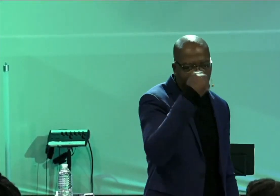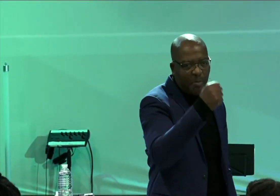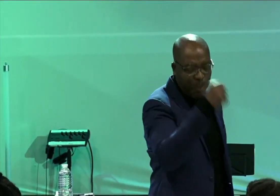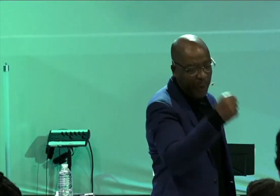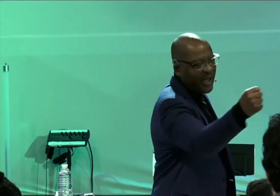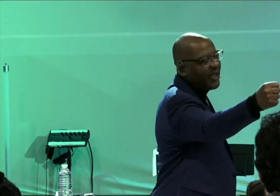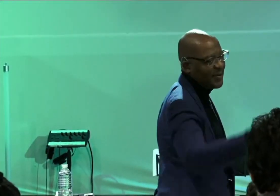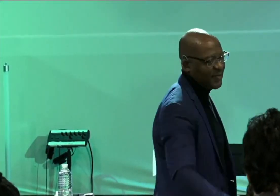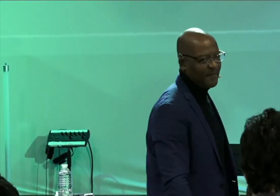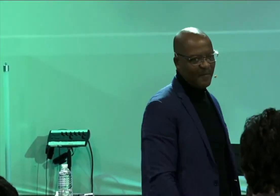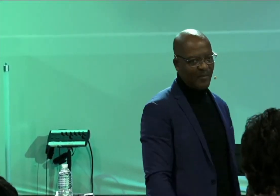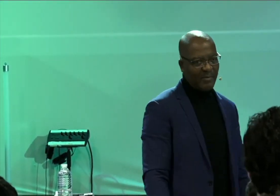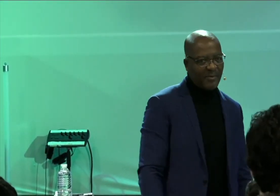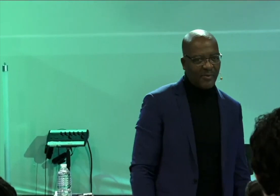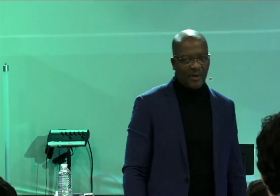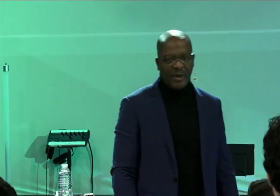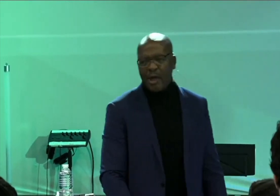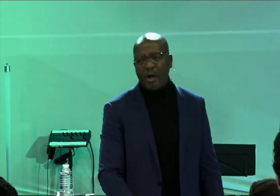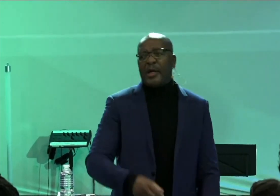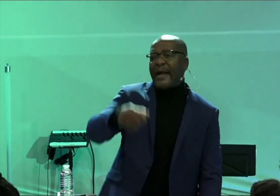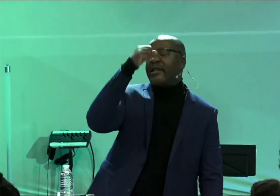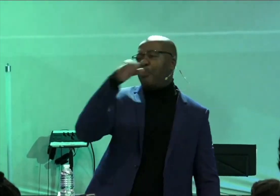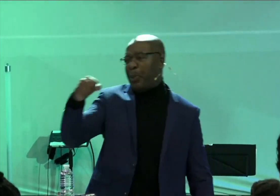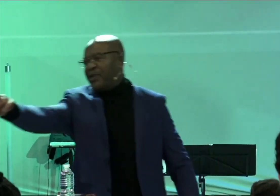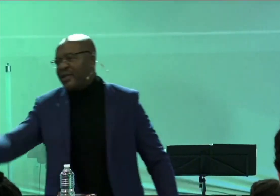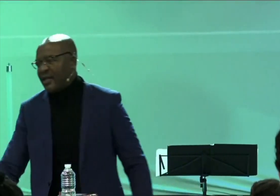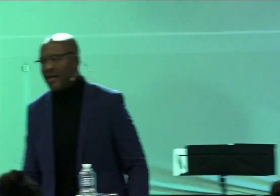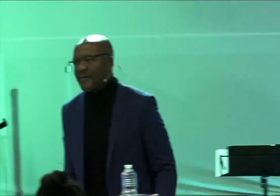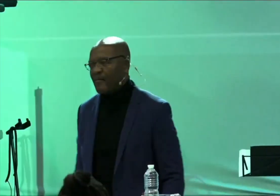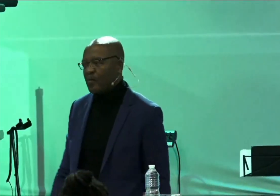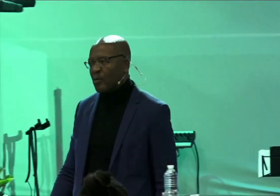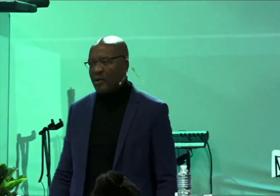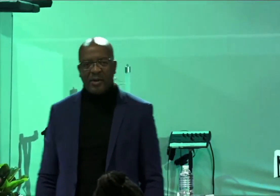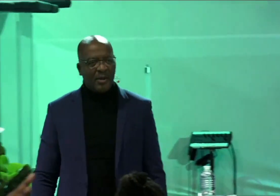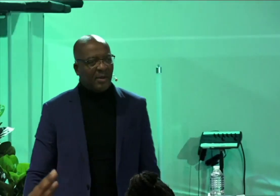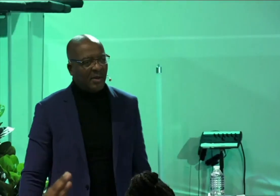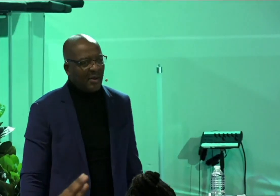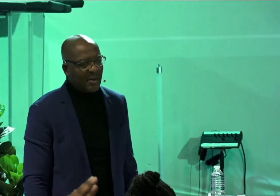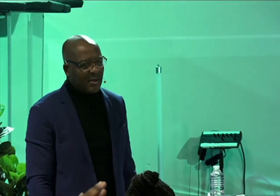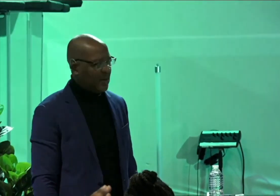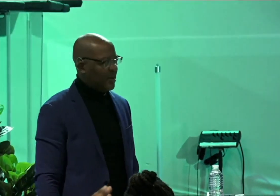l'a dépouillé. The Bible said that the Lord on the cross. Non, non, il a dépouillé. The enemy, it just,